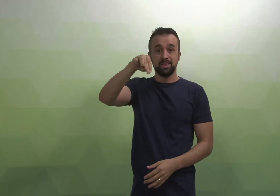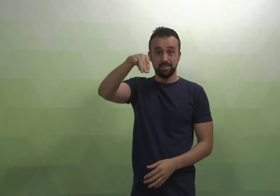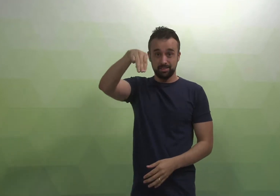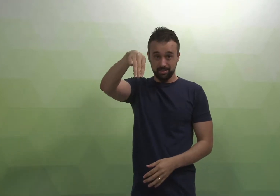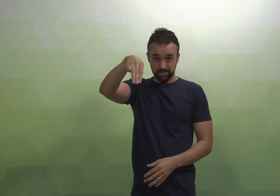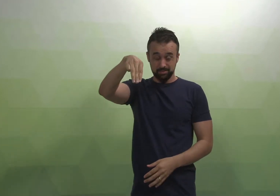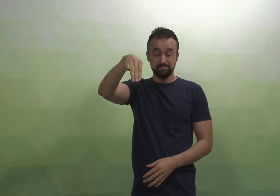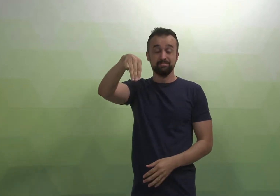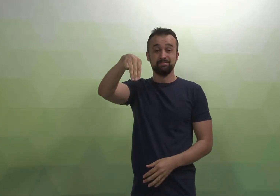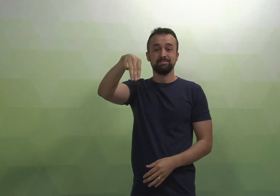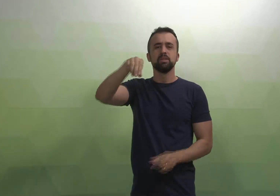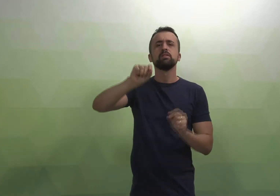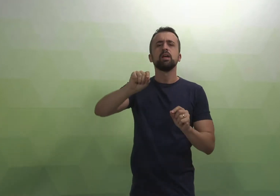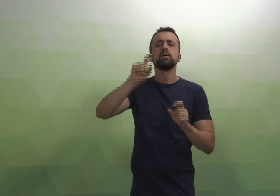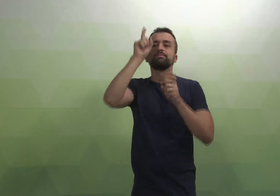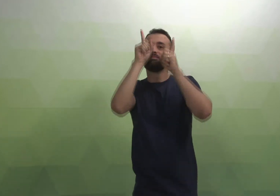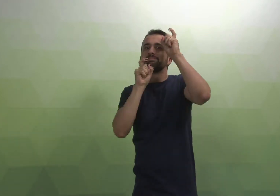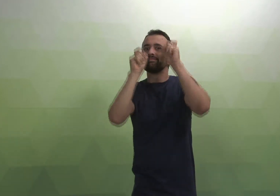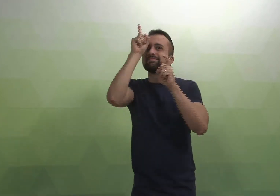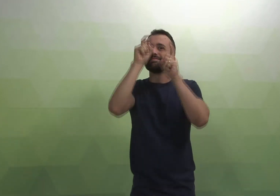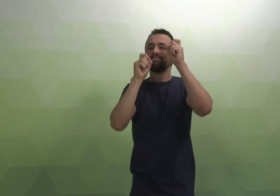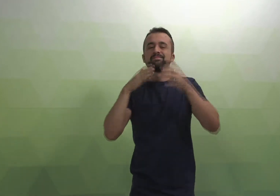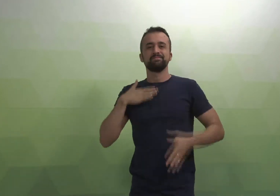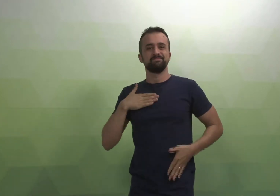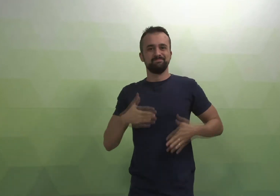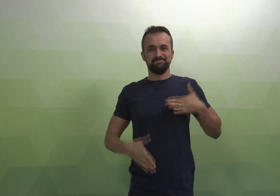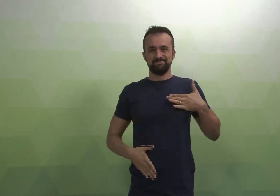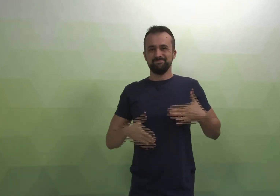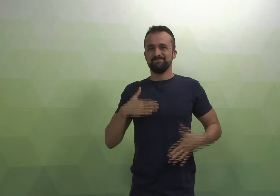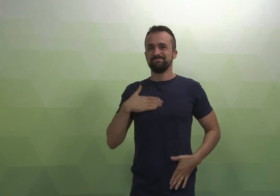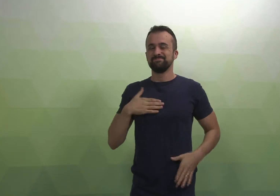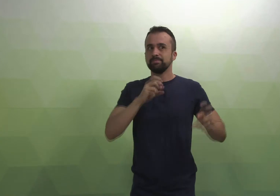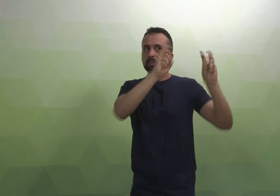Em especial, as expressões não manuais.